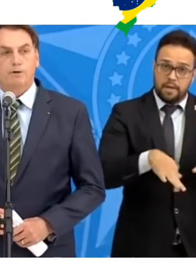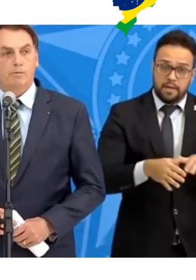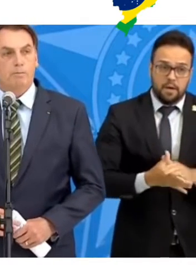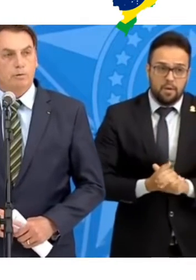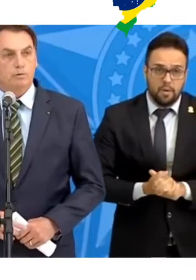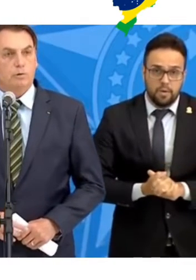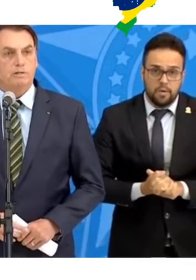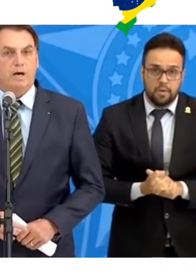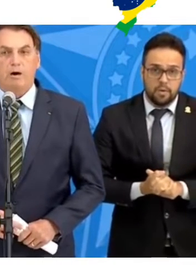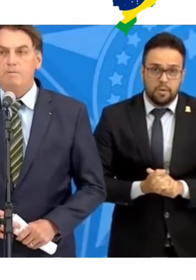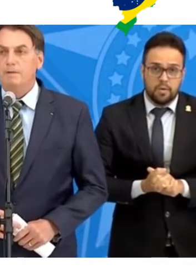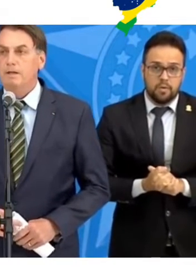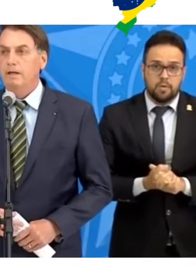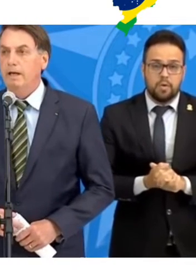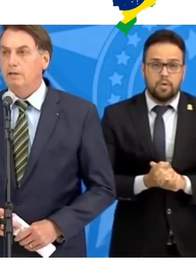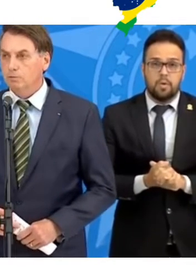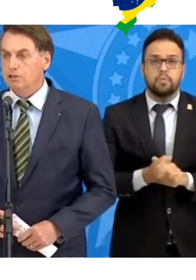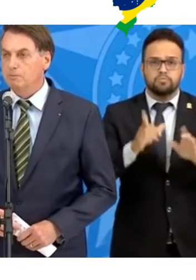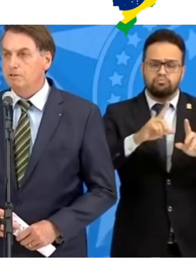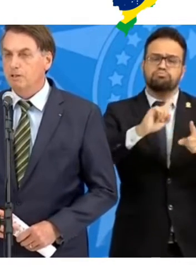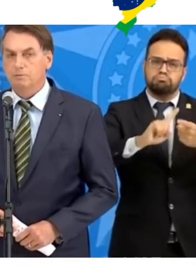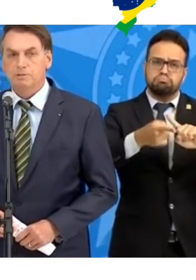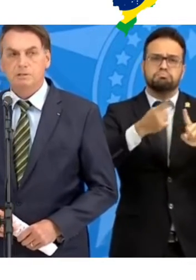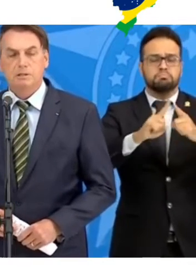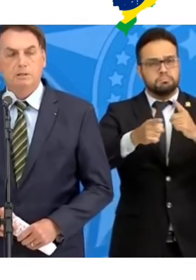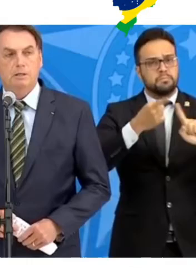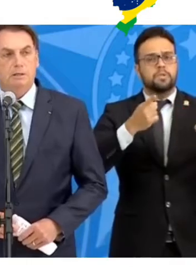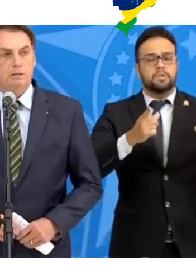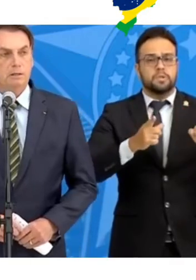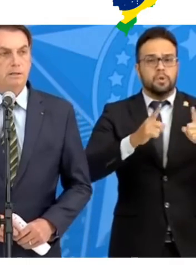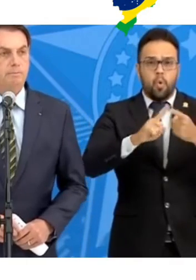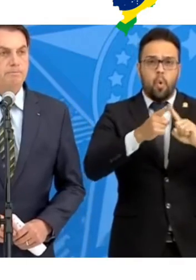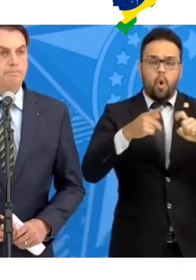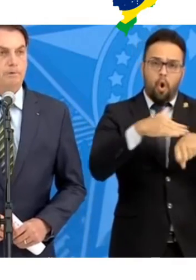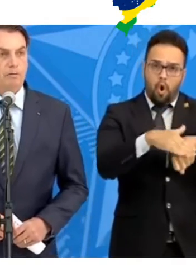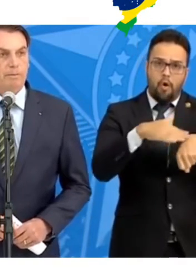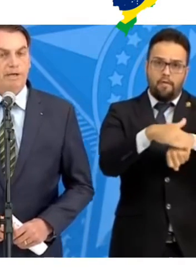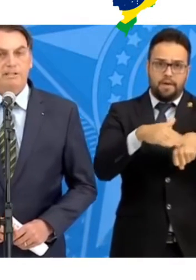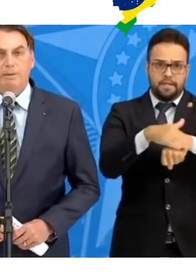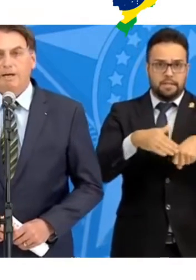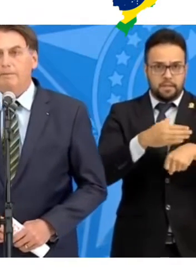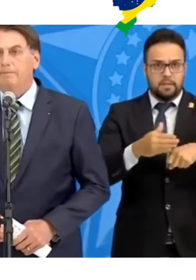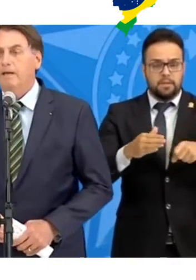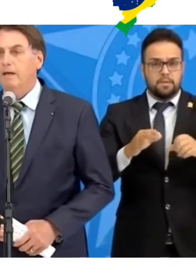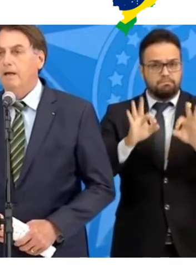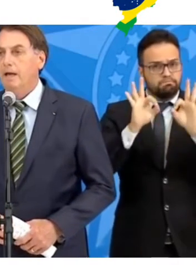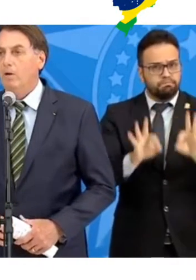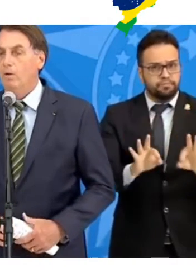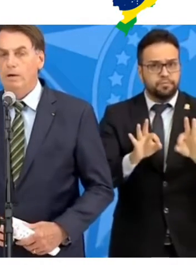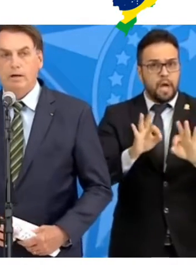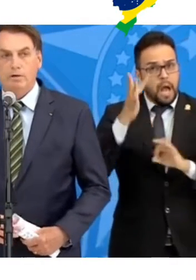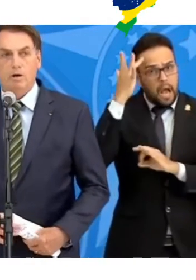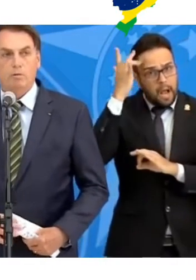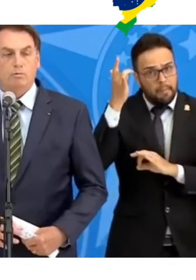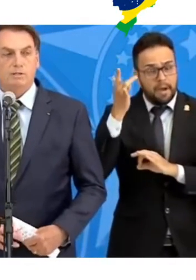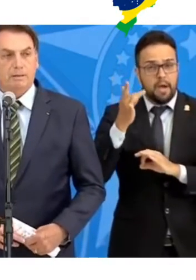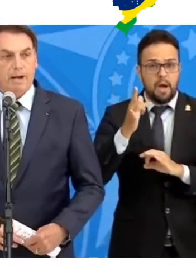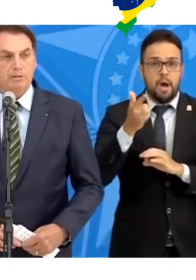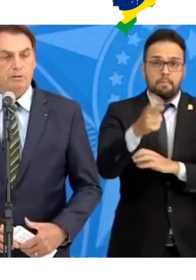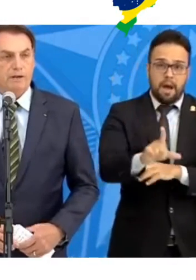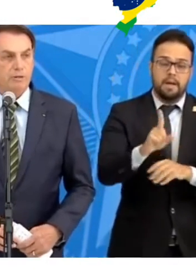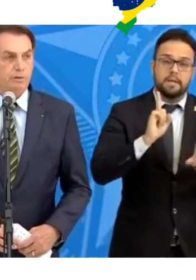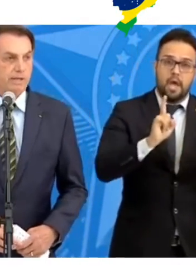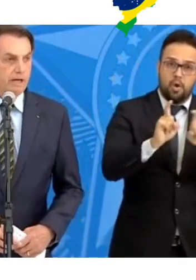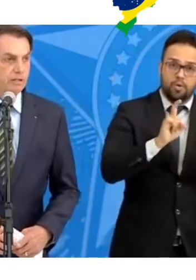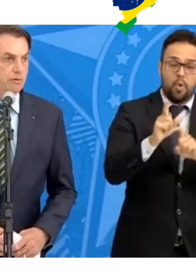e, de forma muito cordial, nos despedimos e, obviamente, amanhã, a reunião com os